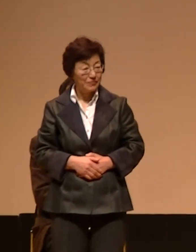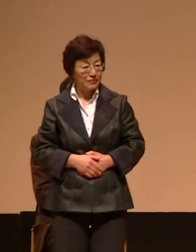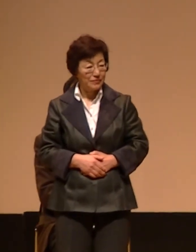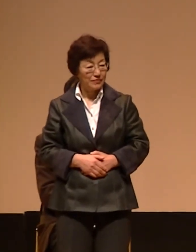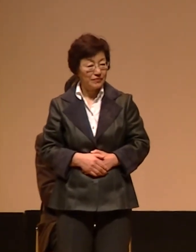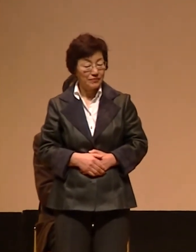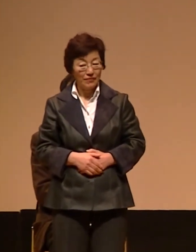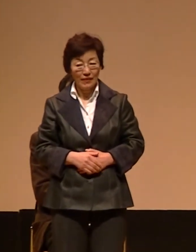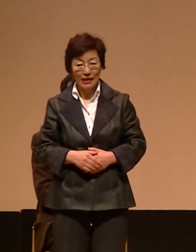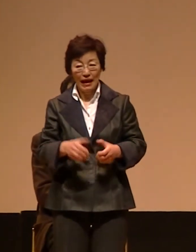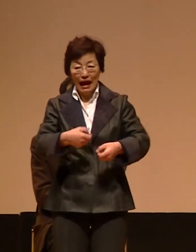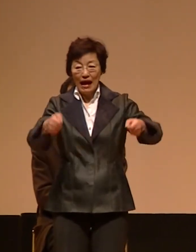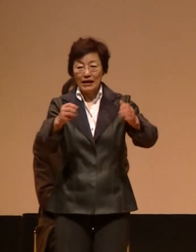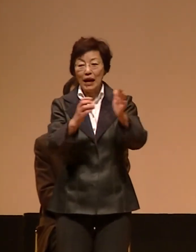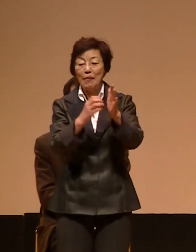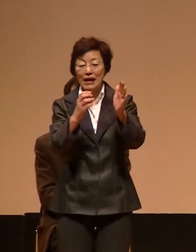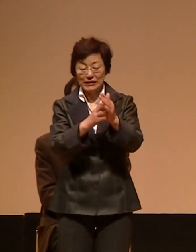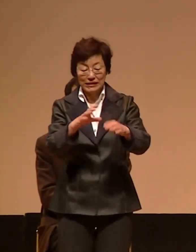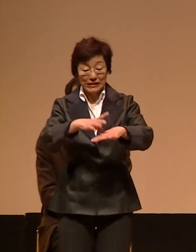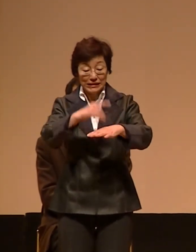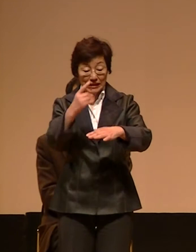釜石に最初に行ってから